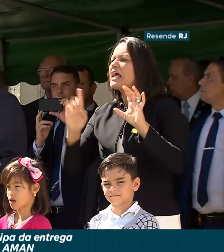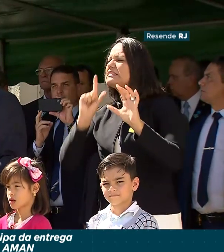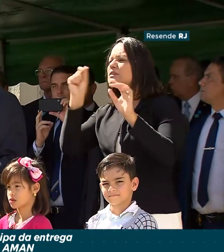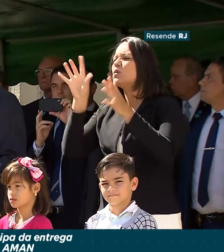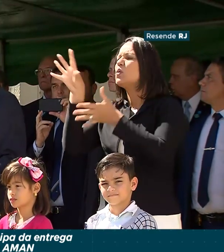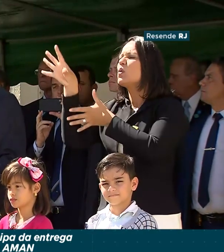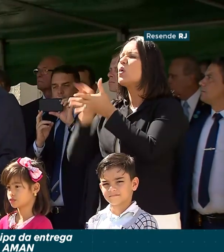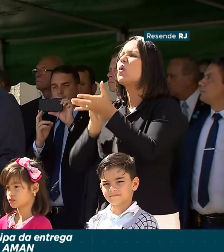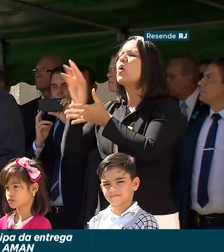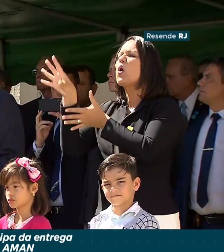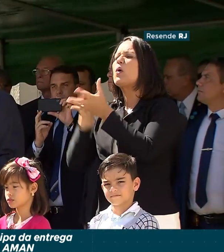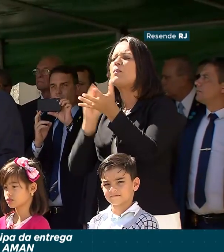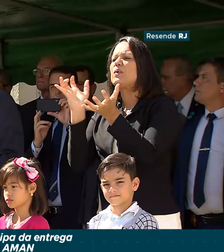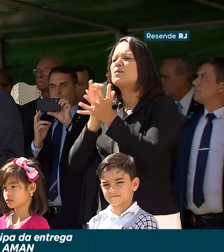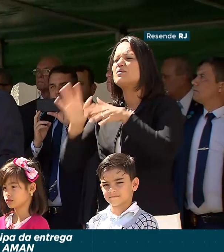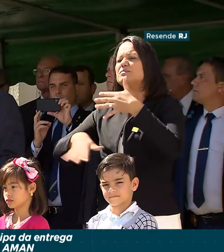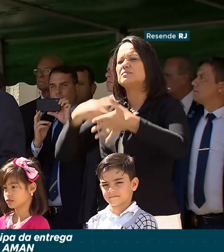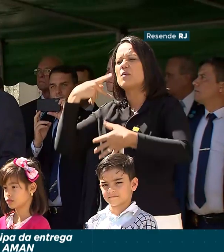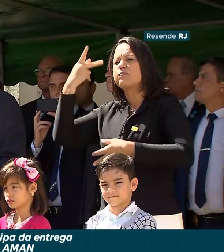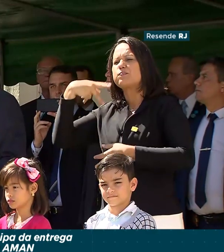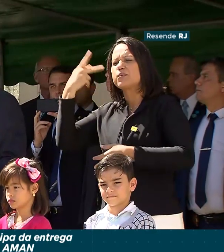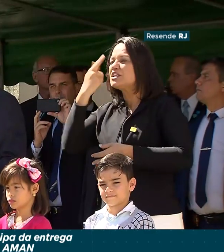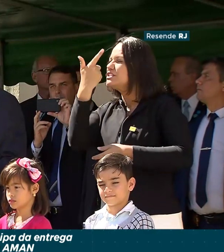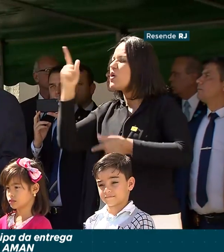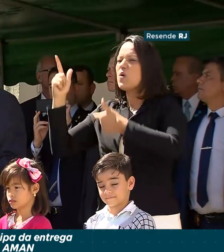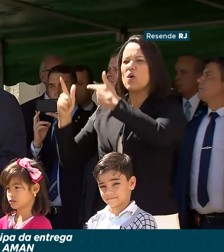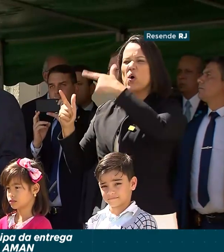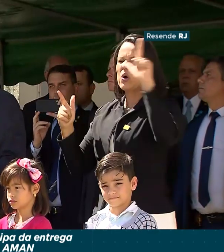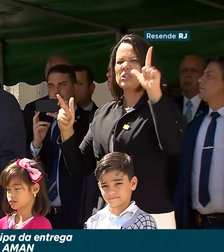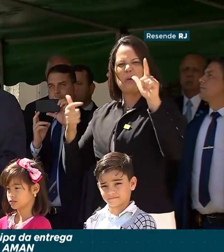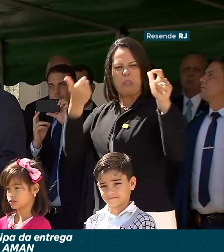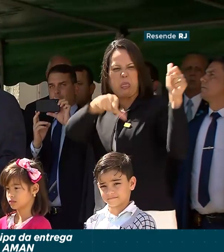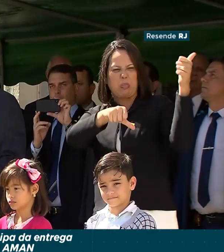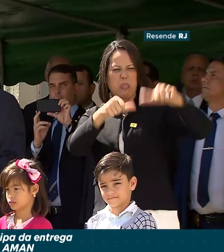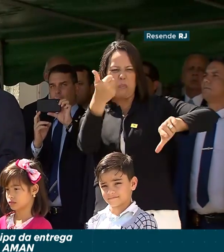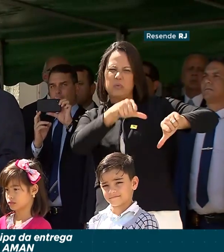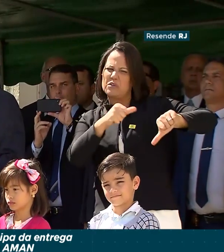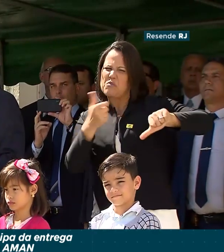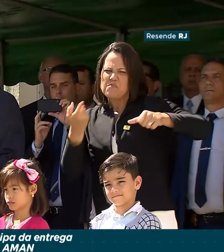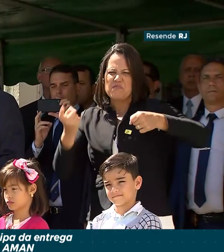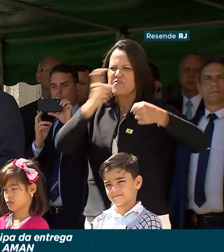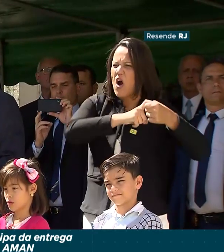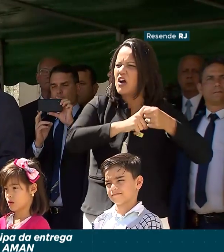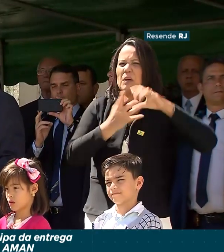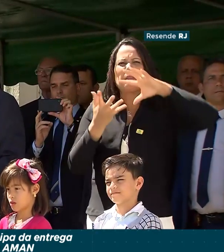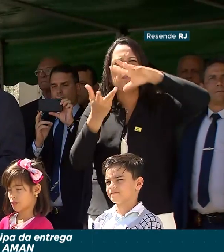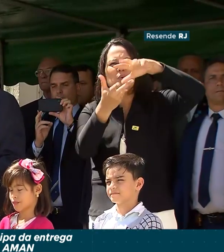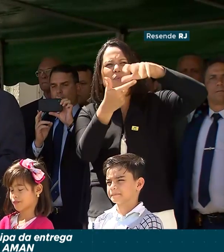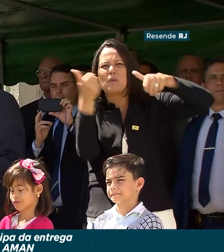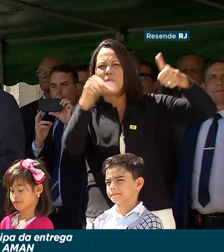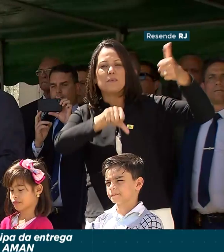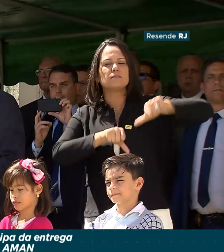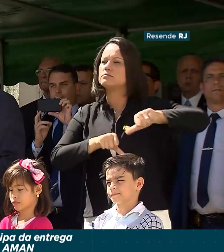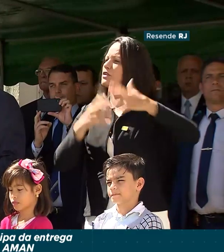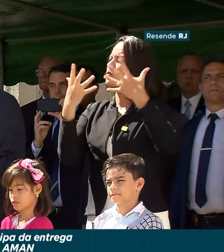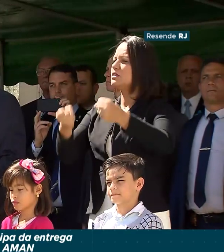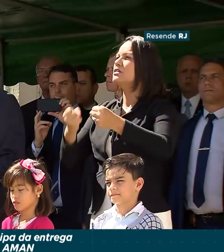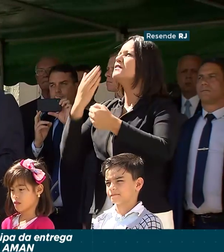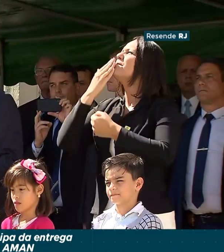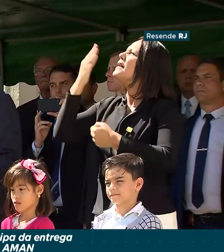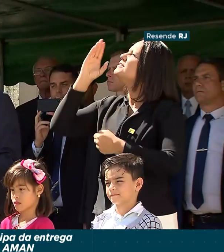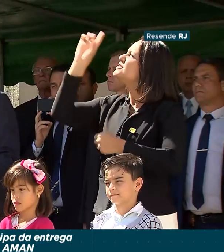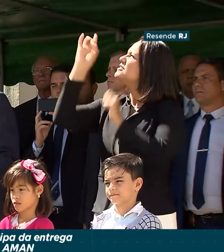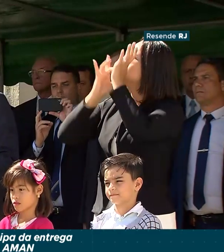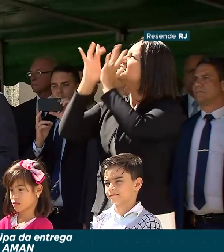aproximar de políticas outras que não deram certo em nenhum lugar do mundo. Peçamos a Deus,